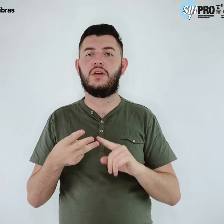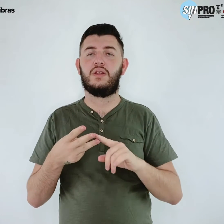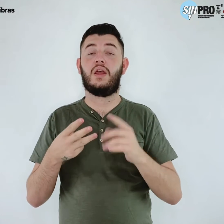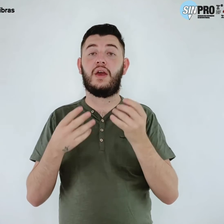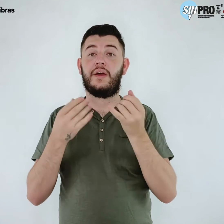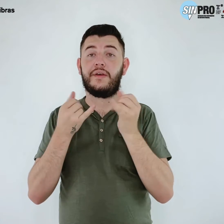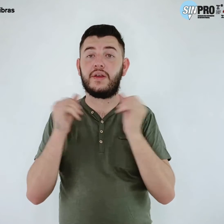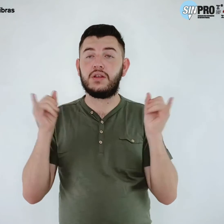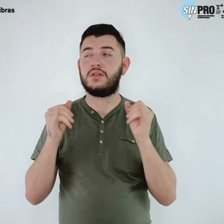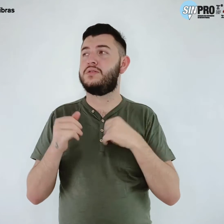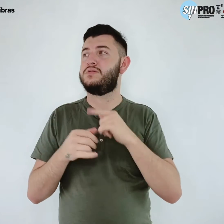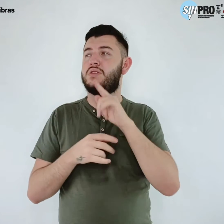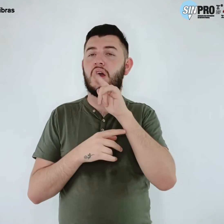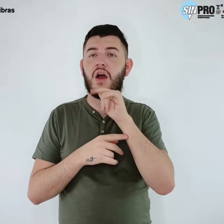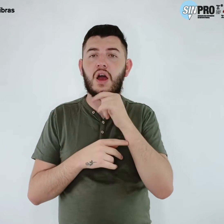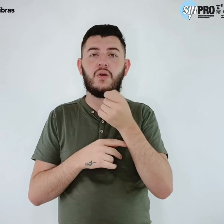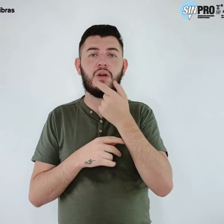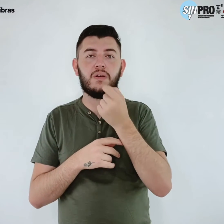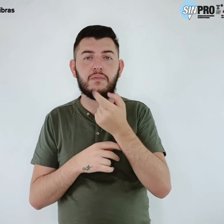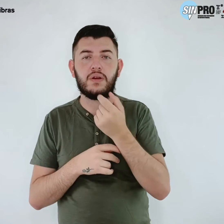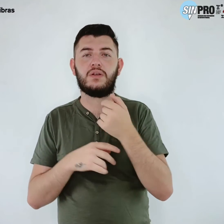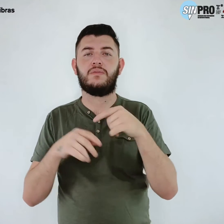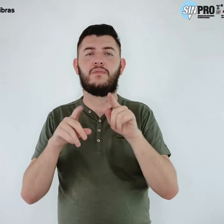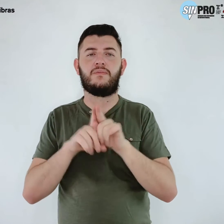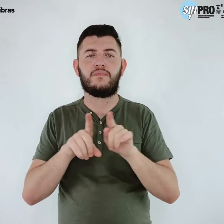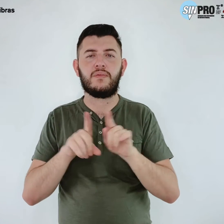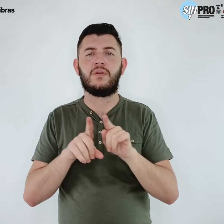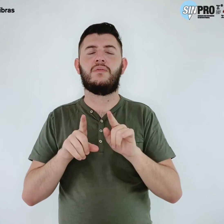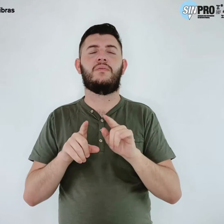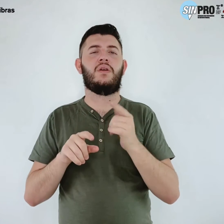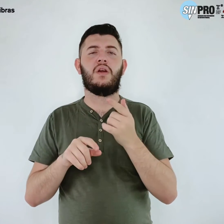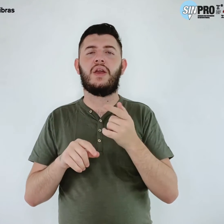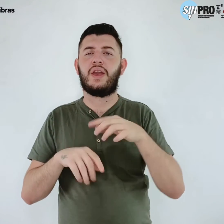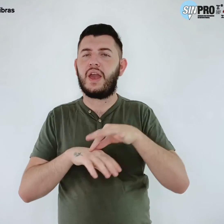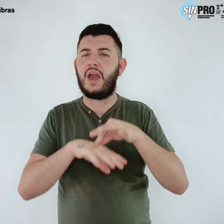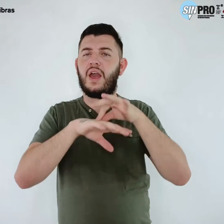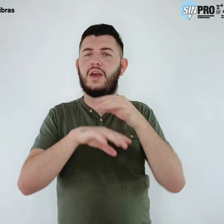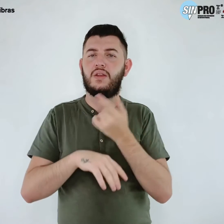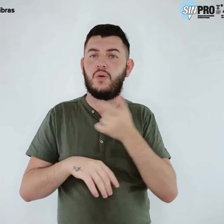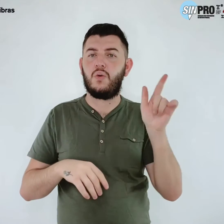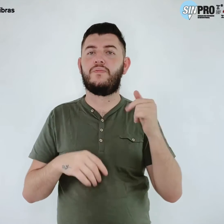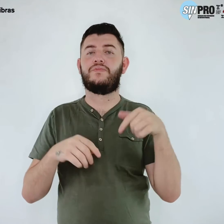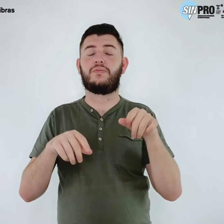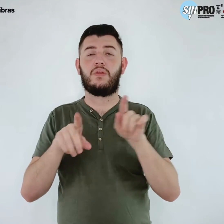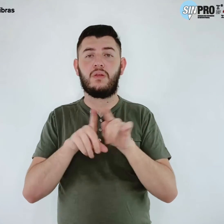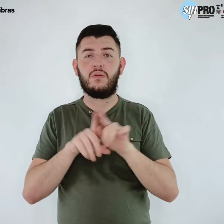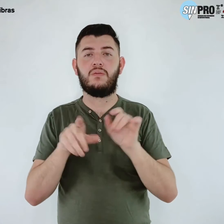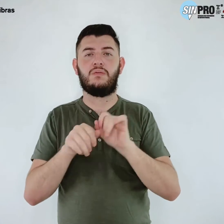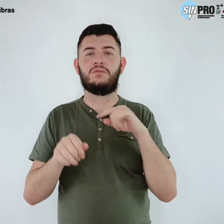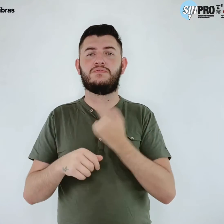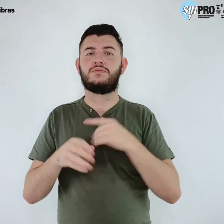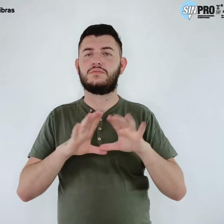carne, remédio e tantos outros, trouxe uma redução drástica no poder aquisitivo e de consumo da